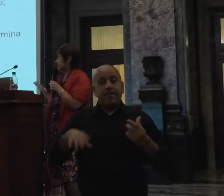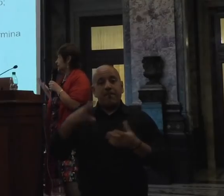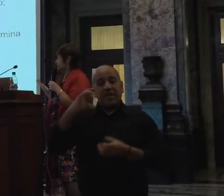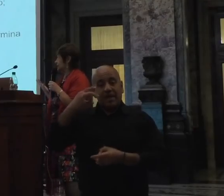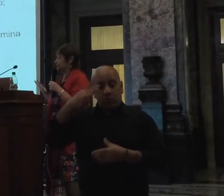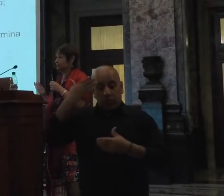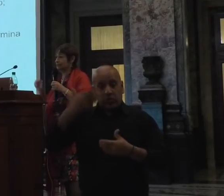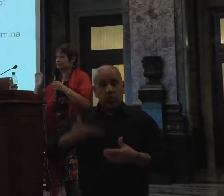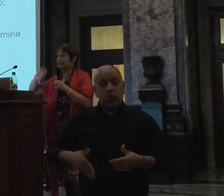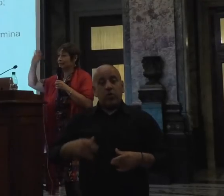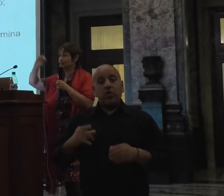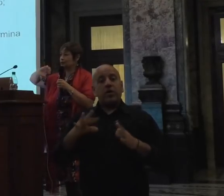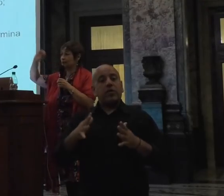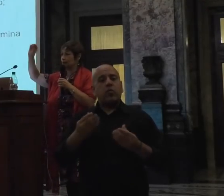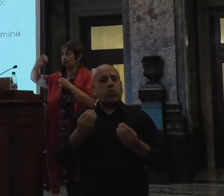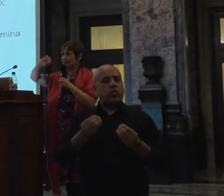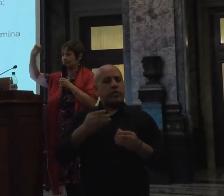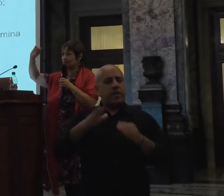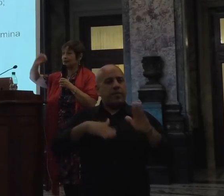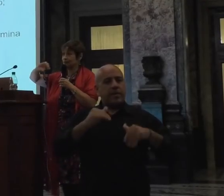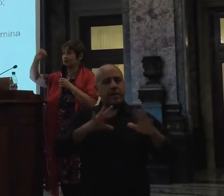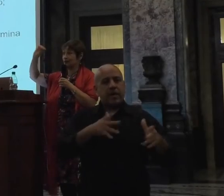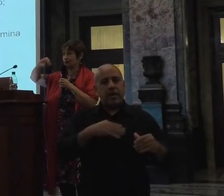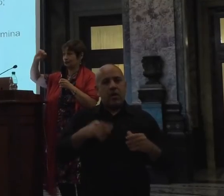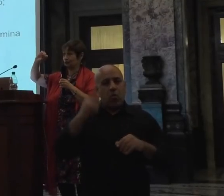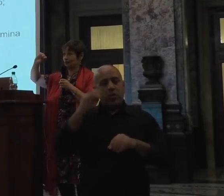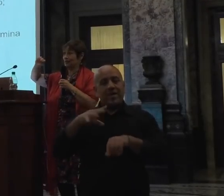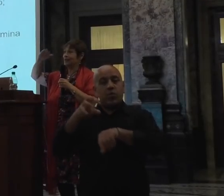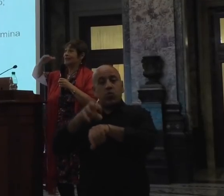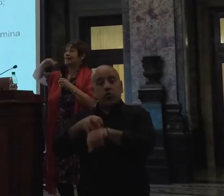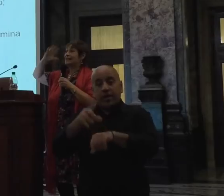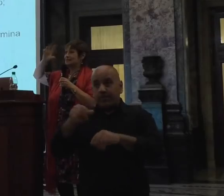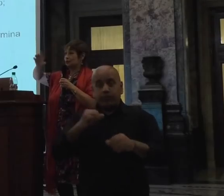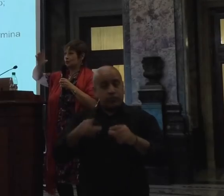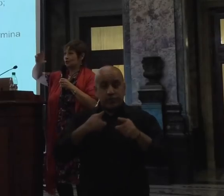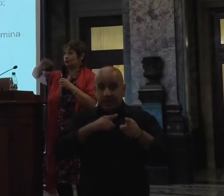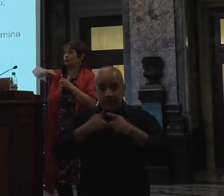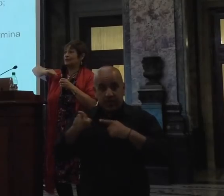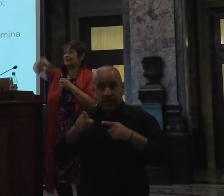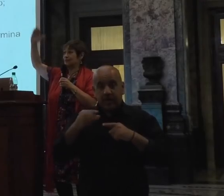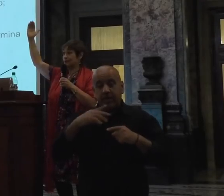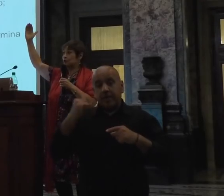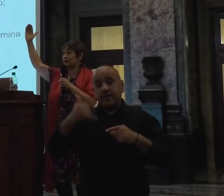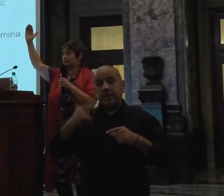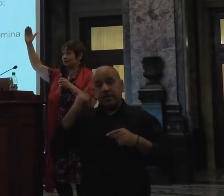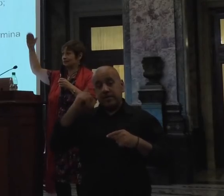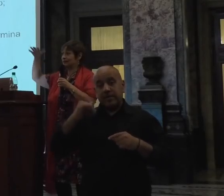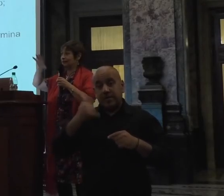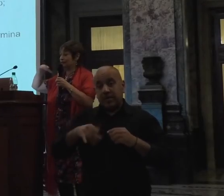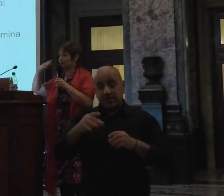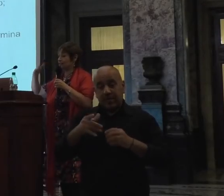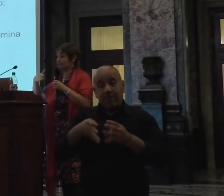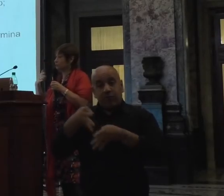de la tasa de disparo. Es decir, cada vez que una neurona dispara, tiene un gran costo. Si un grupo de neuronas dispara muy